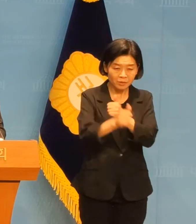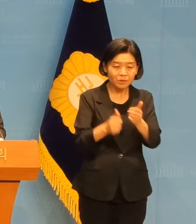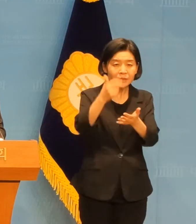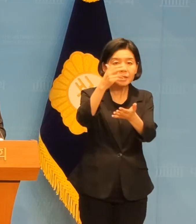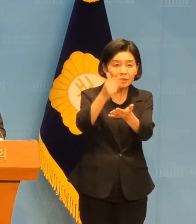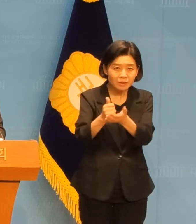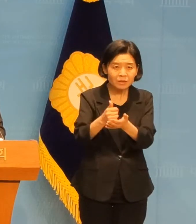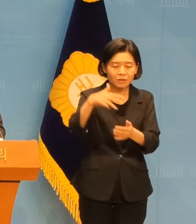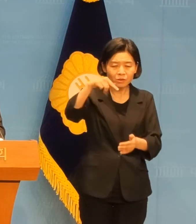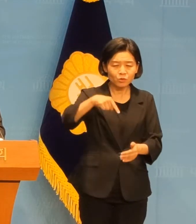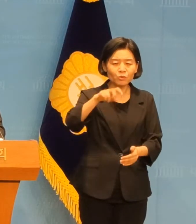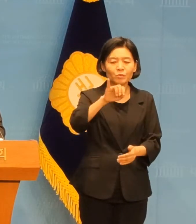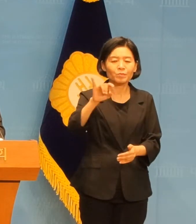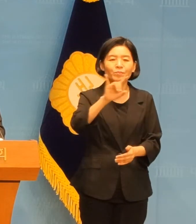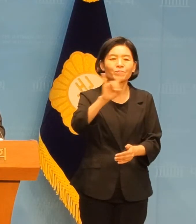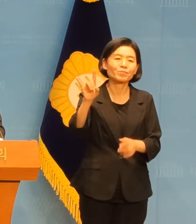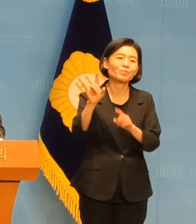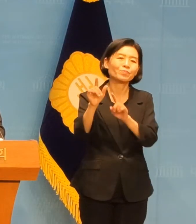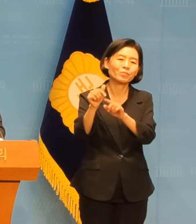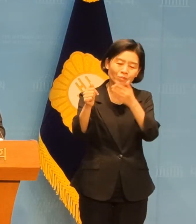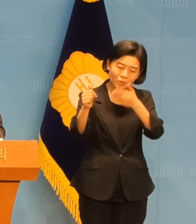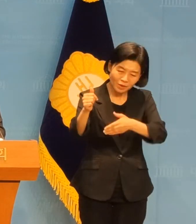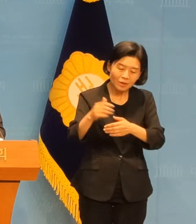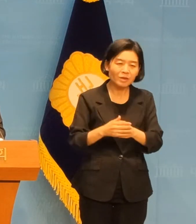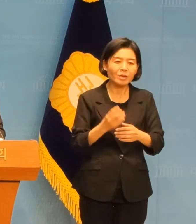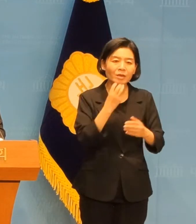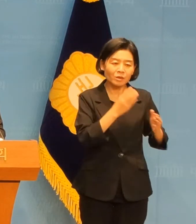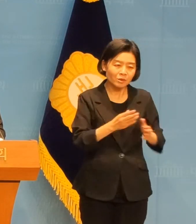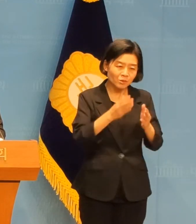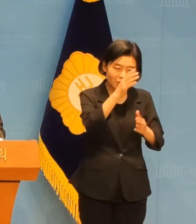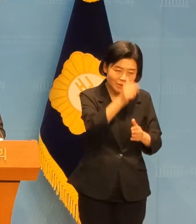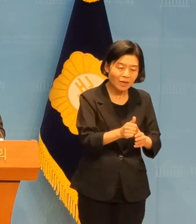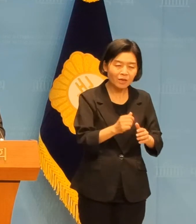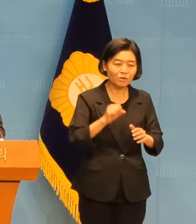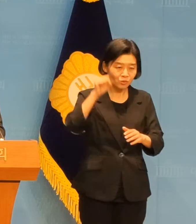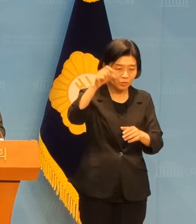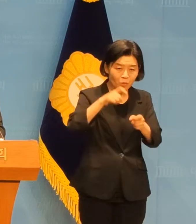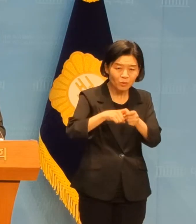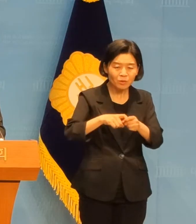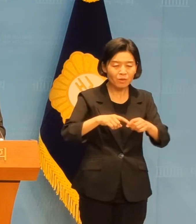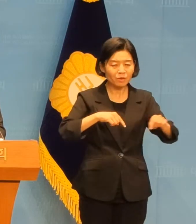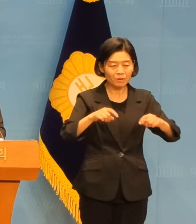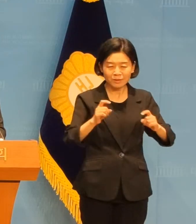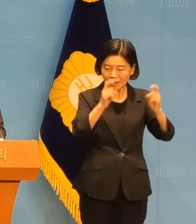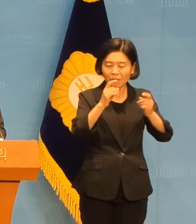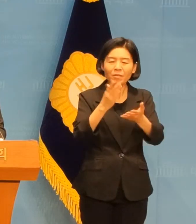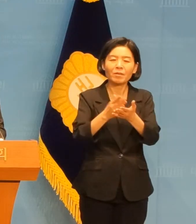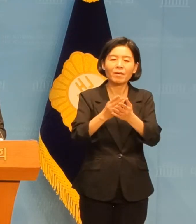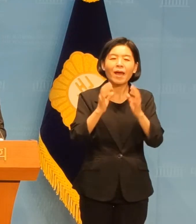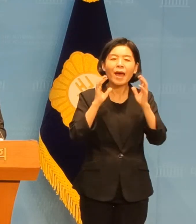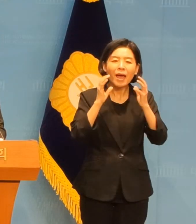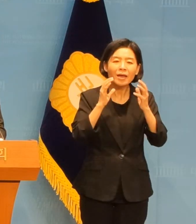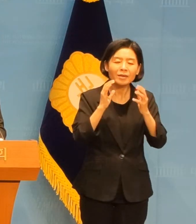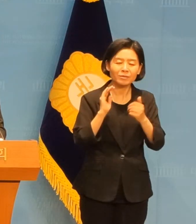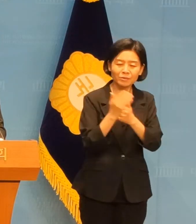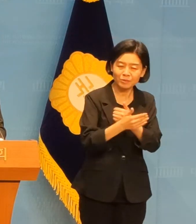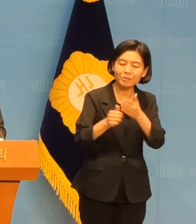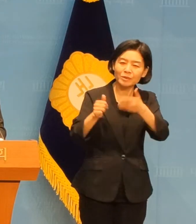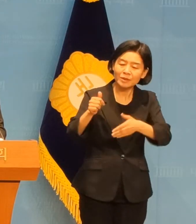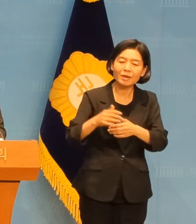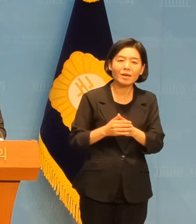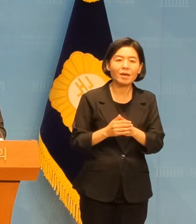경기도지사 출마를 위한 정쟁보다 아이들을 우선해야 합니다. 말로만 저출산